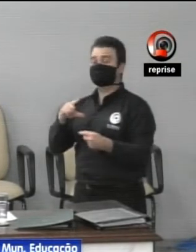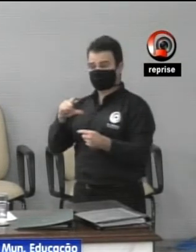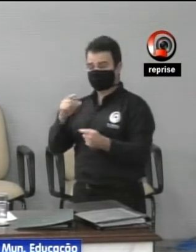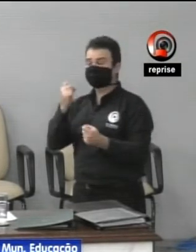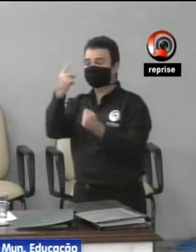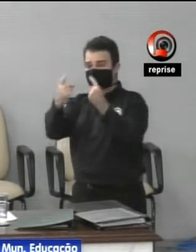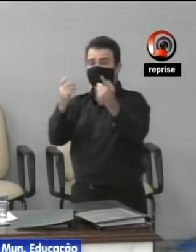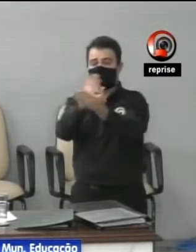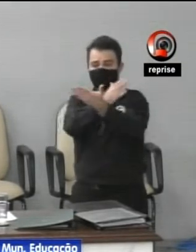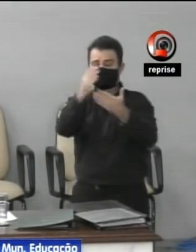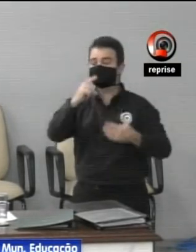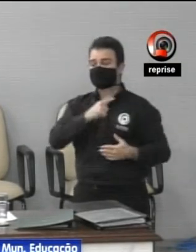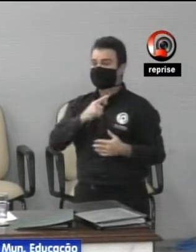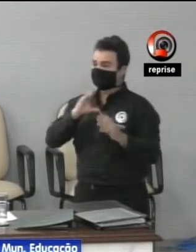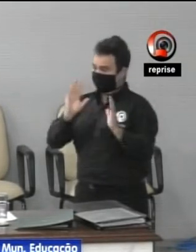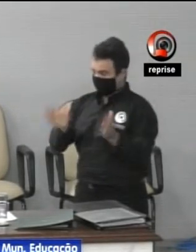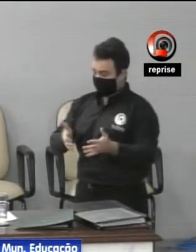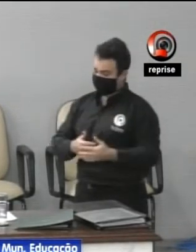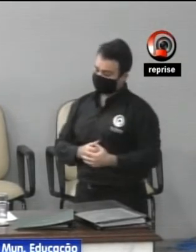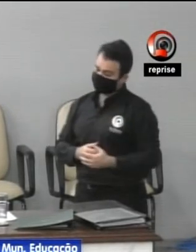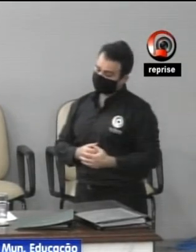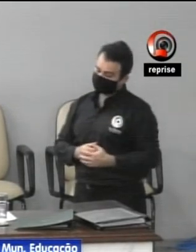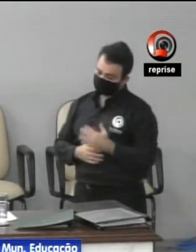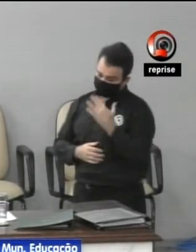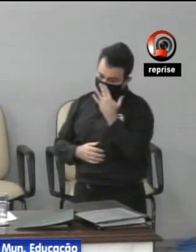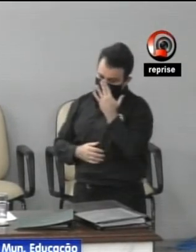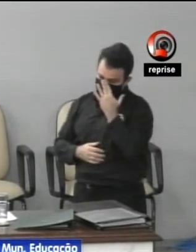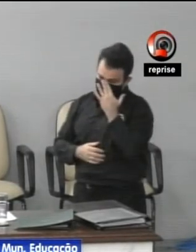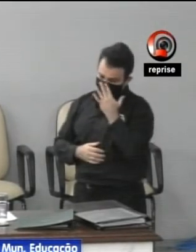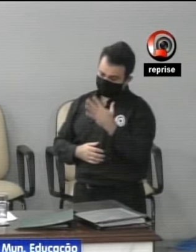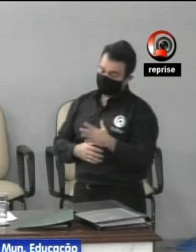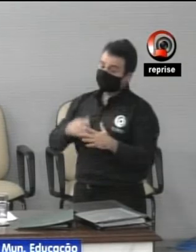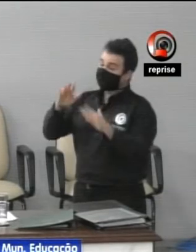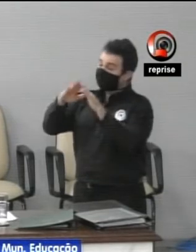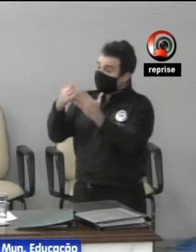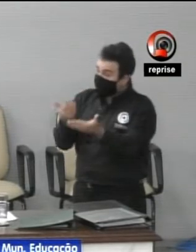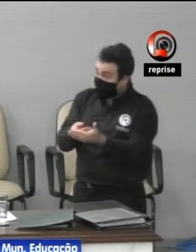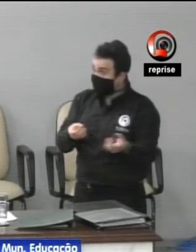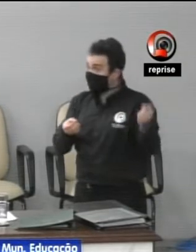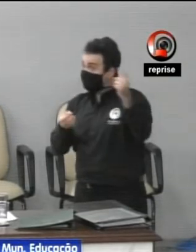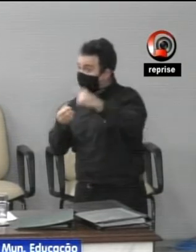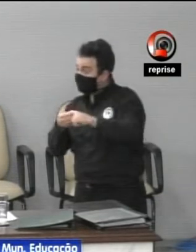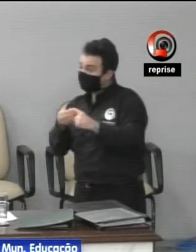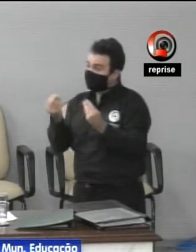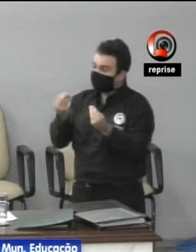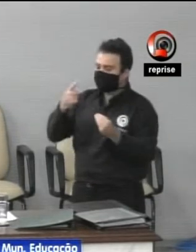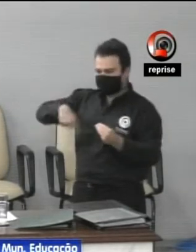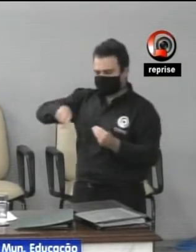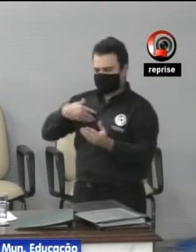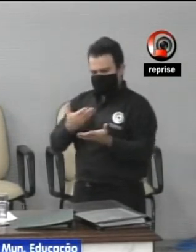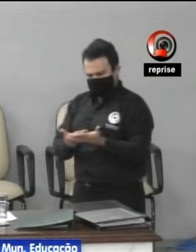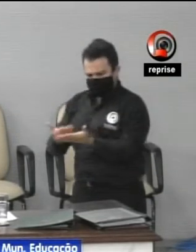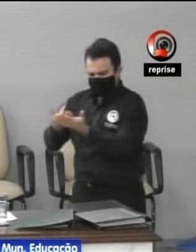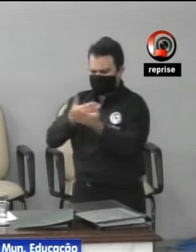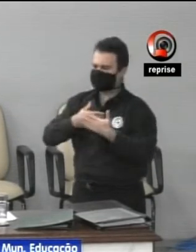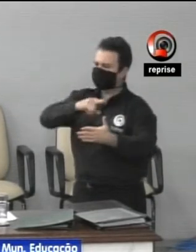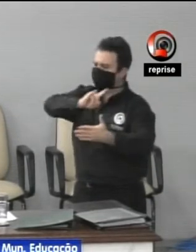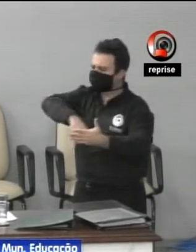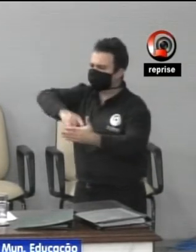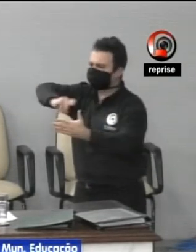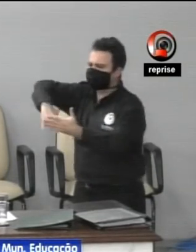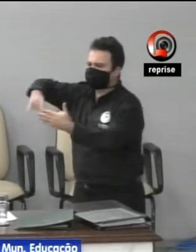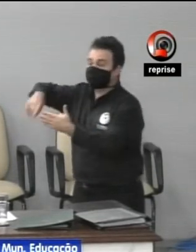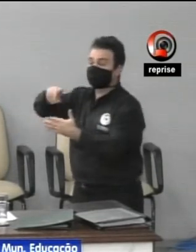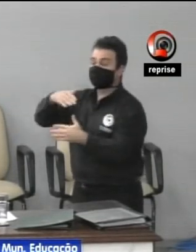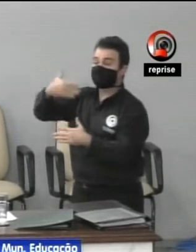acontece? Naquela situação da Câmara de Retomada, foi feito vários documentos. Em agosto de 2020, foi